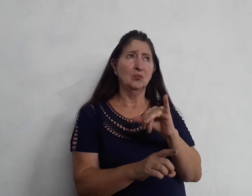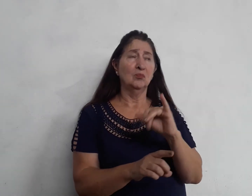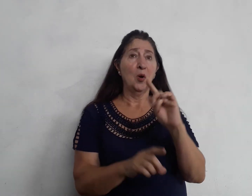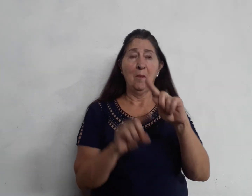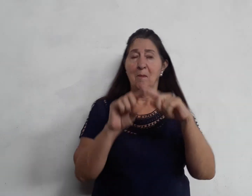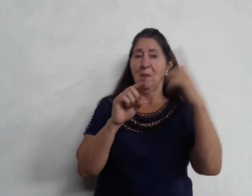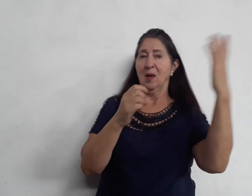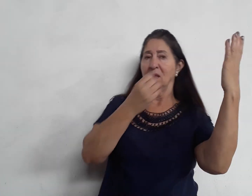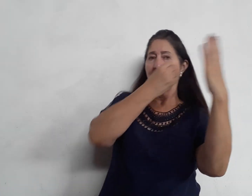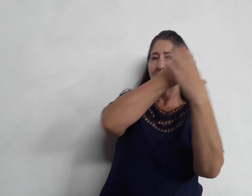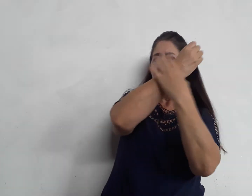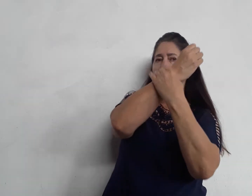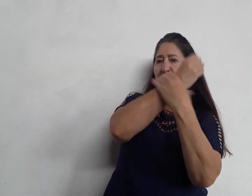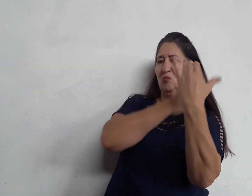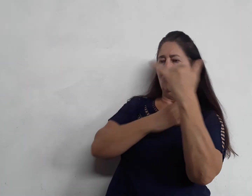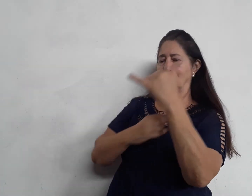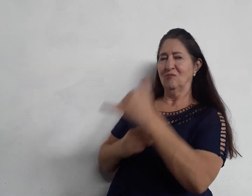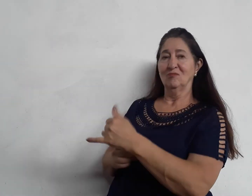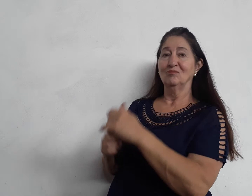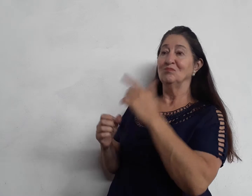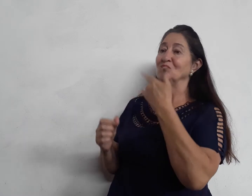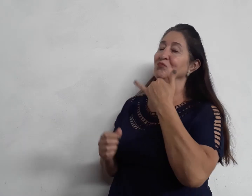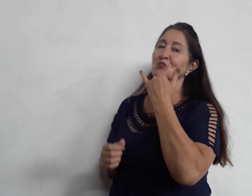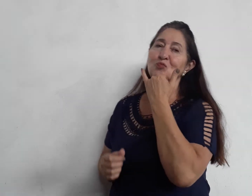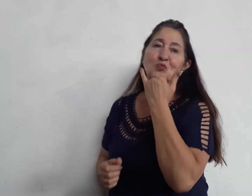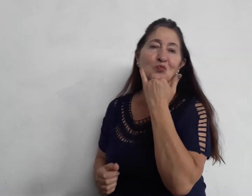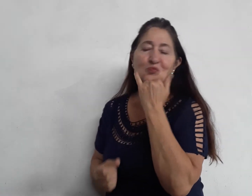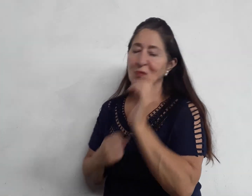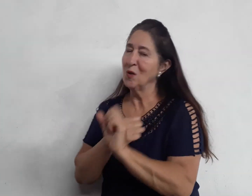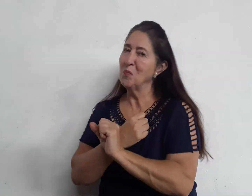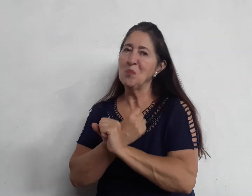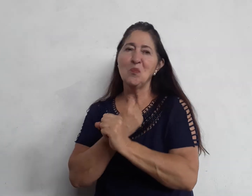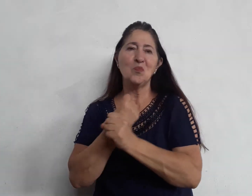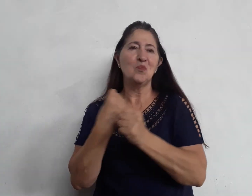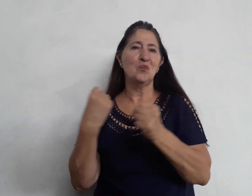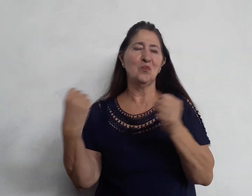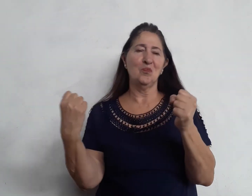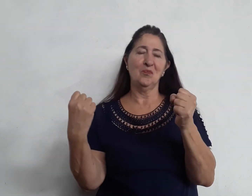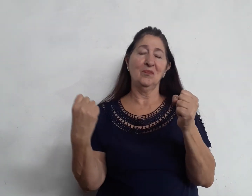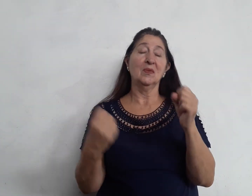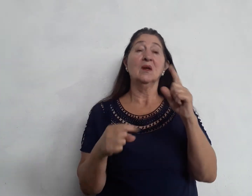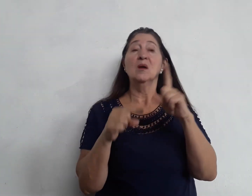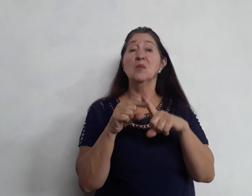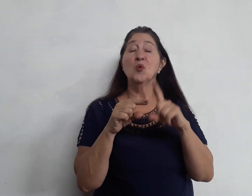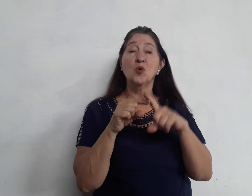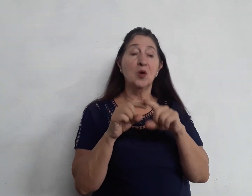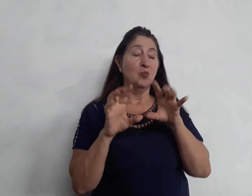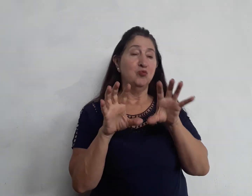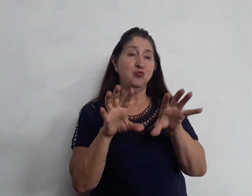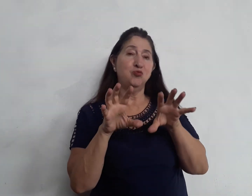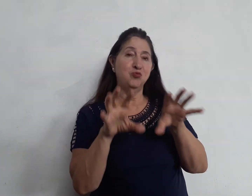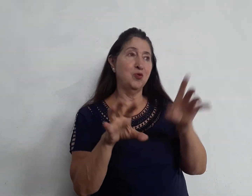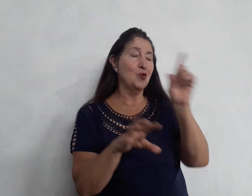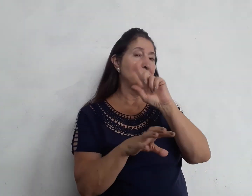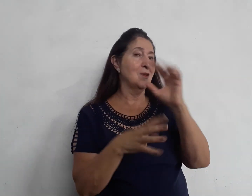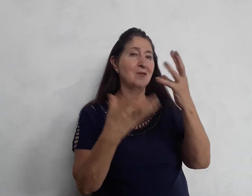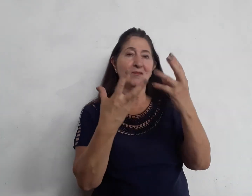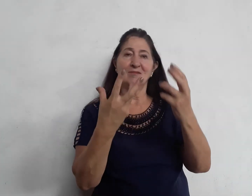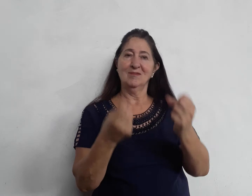olha, não tem jeito mais, tão pouco se deixarão convencer, ainda que ressuscite algum dos